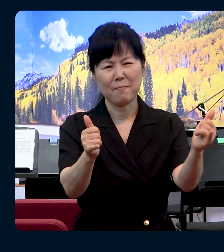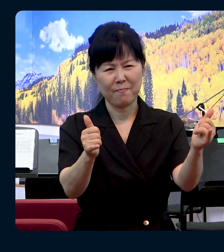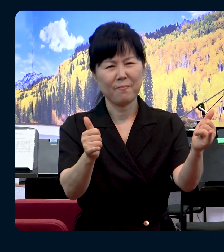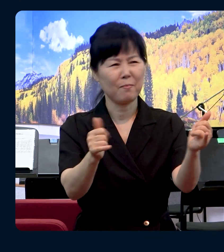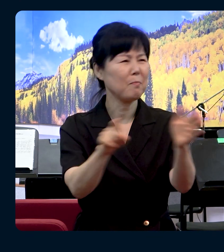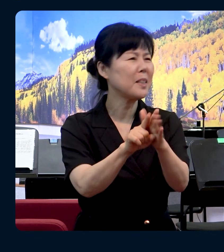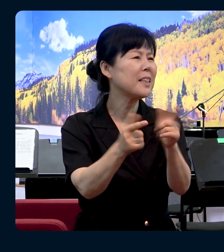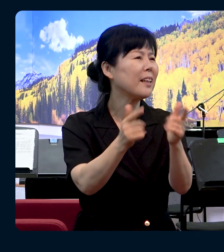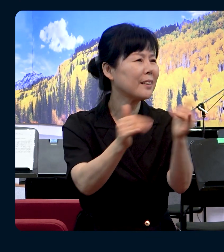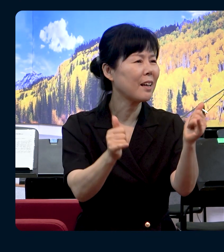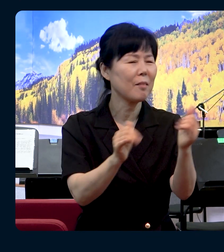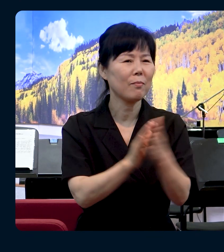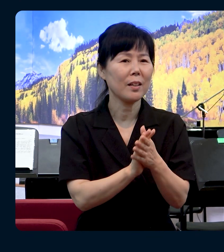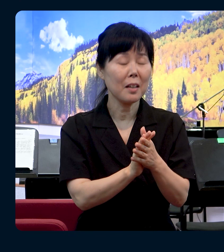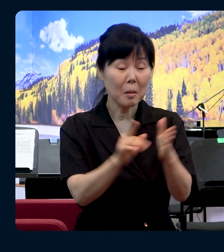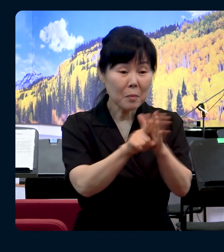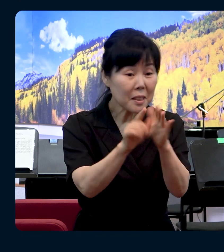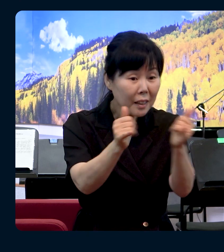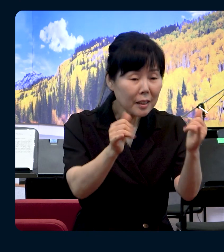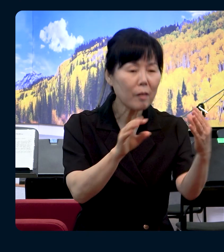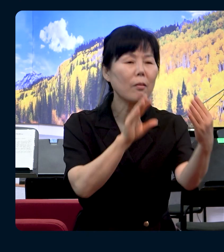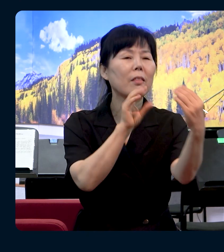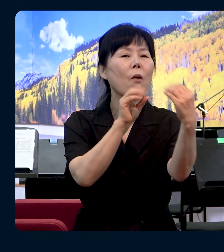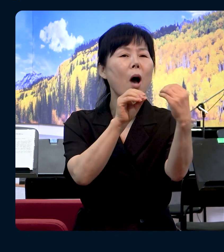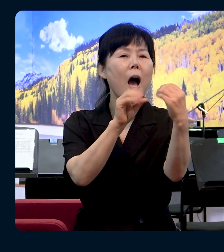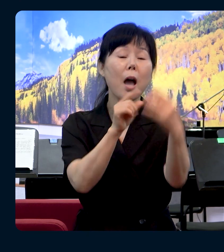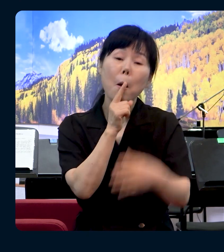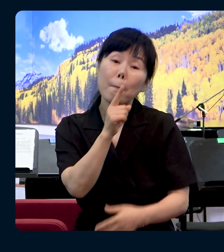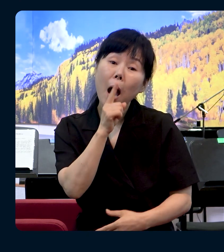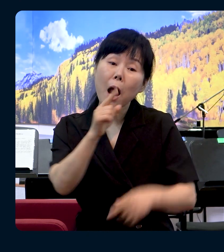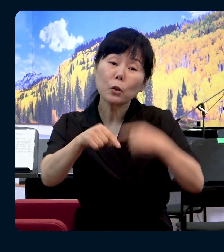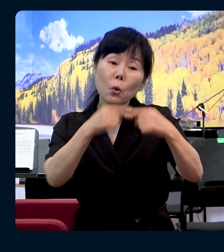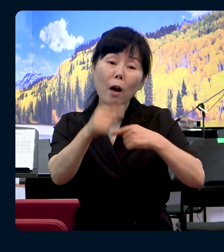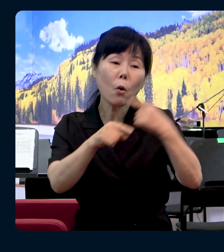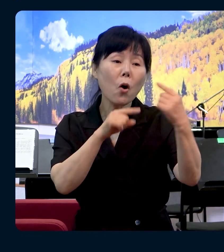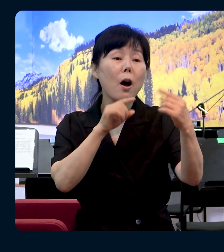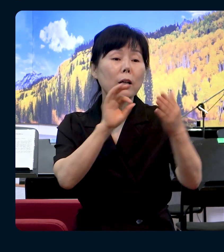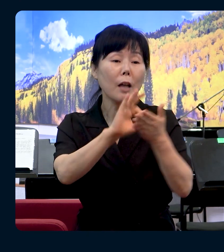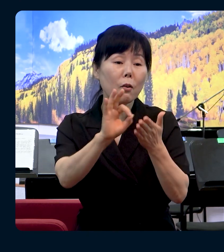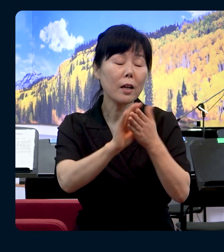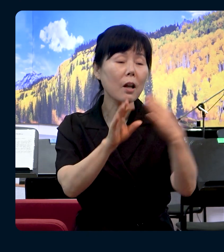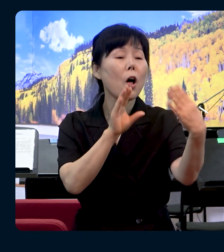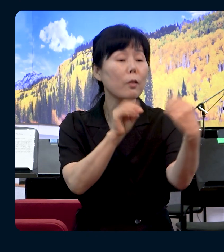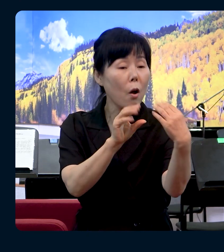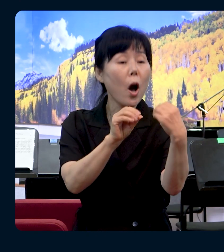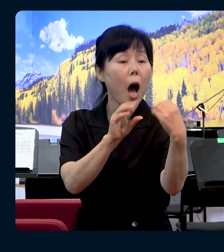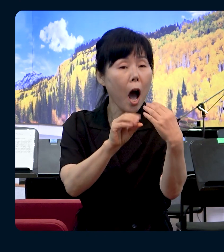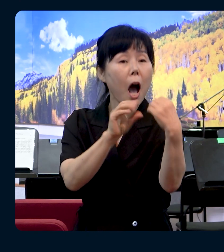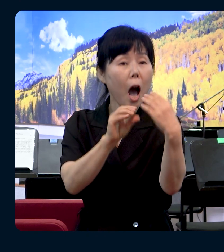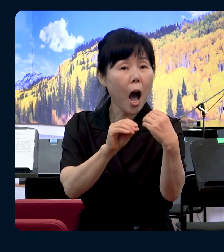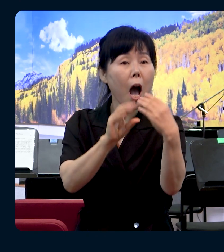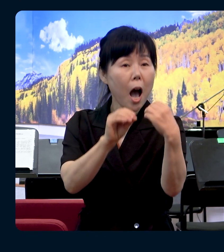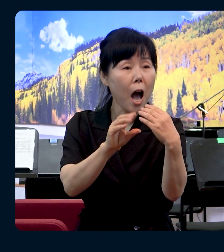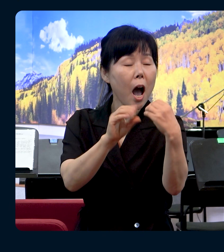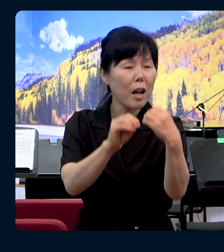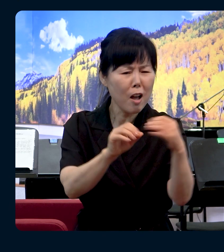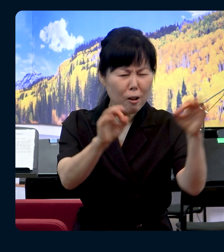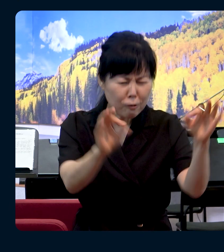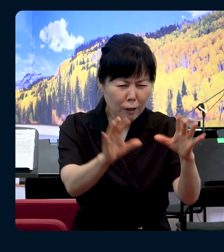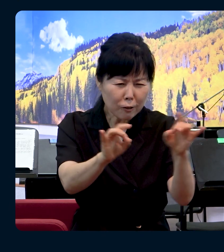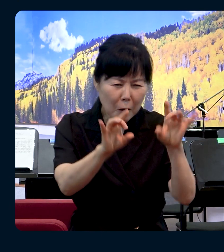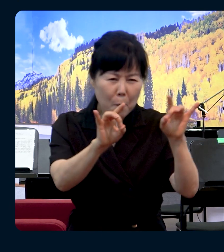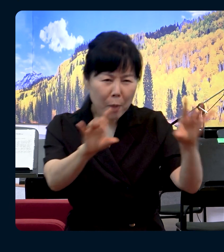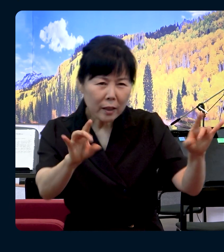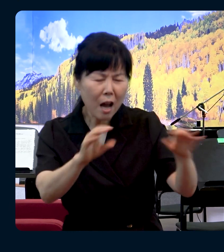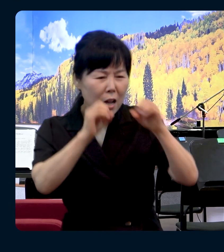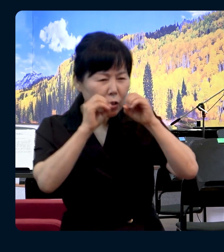그들과 대화의 길을, 우리한테 있는 이 언어를 사용해서 대화의 길을 열어서 그 모든 순간을